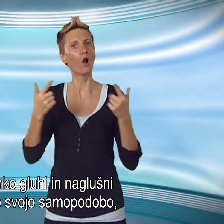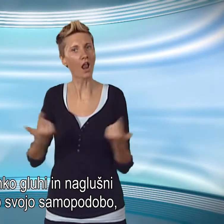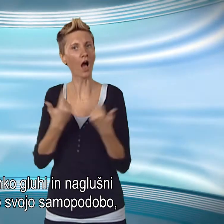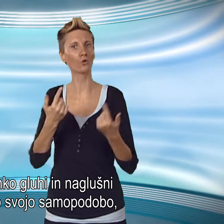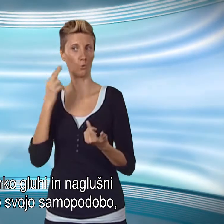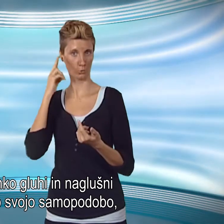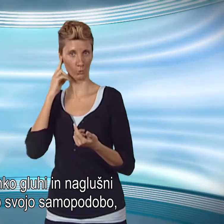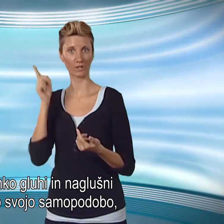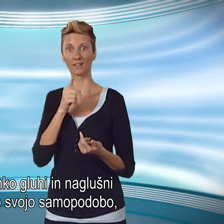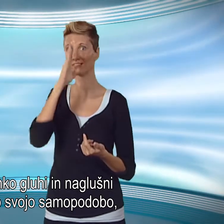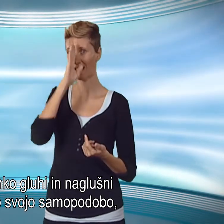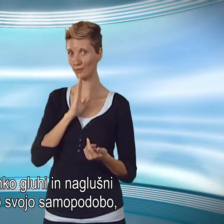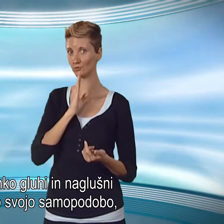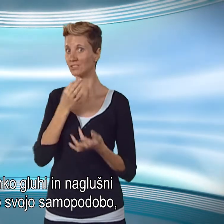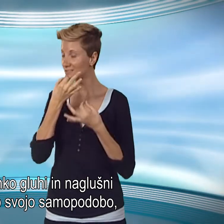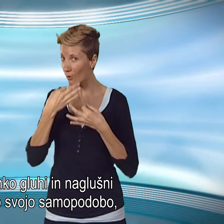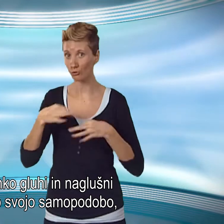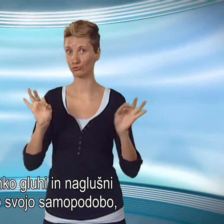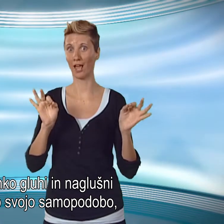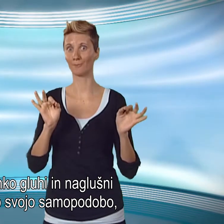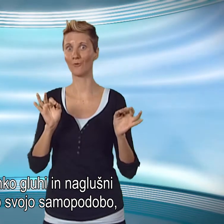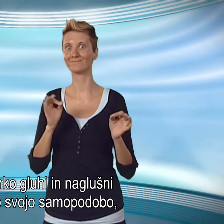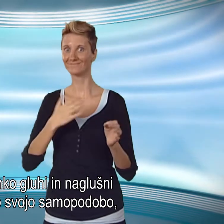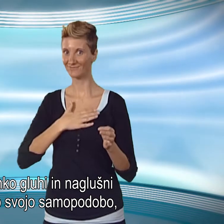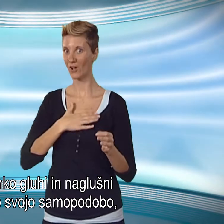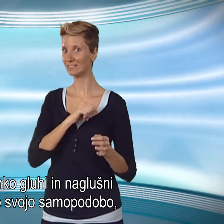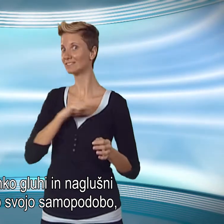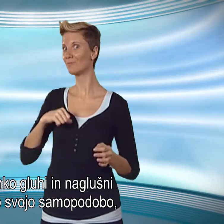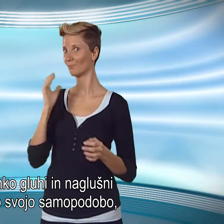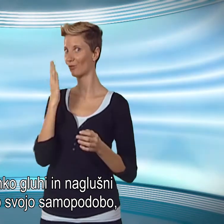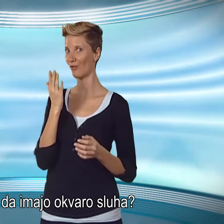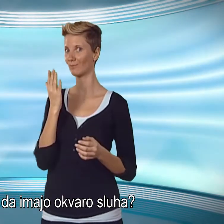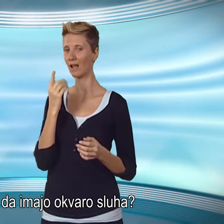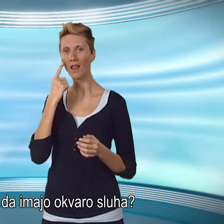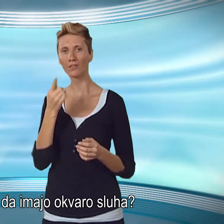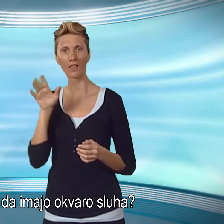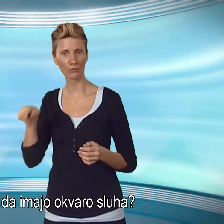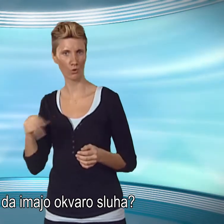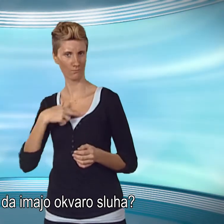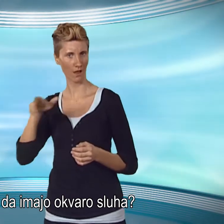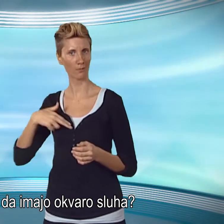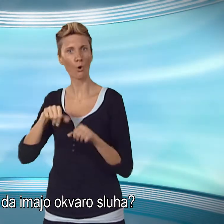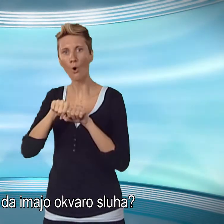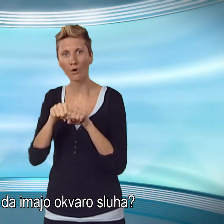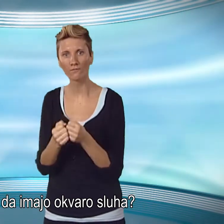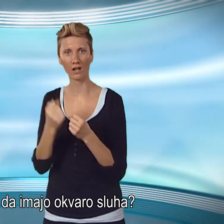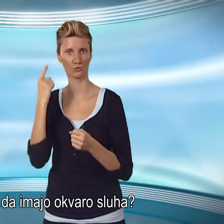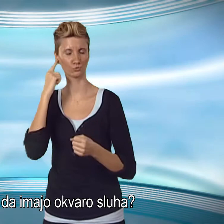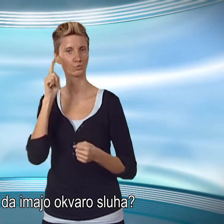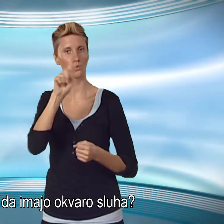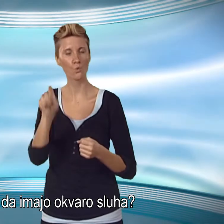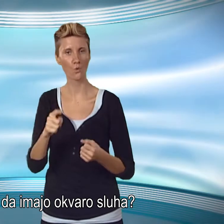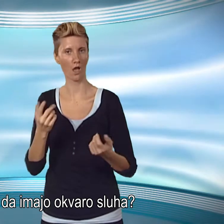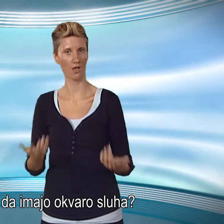Kako lahko gluhi in naglušni izboljšajo svojo samopodobo glede na to, da imajo okvaro